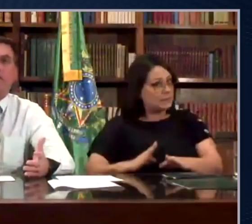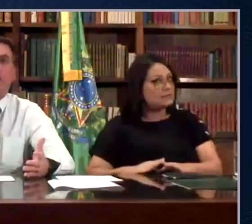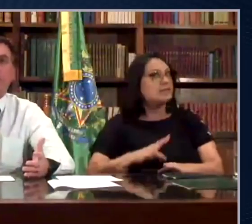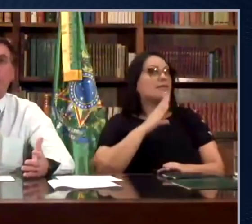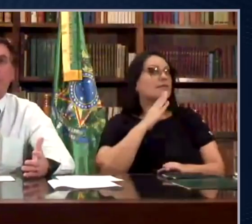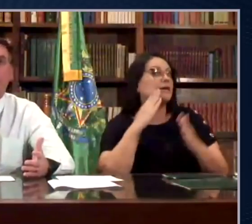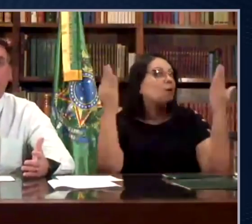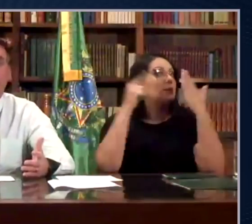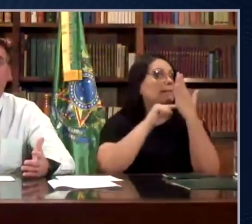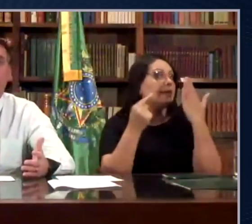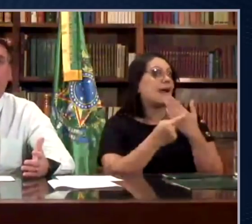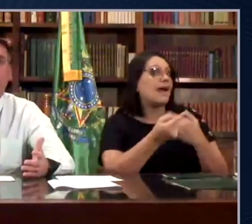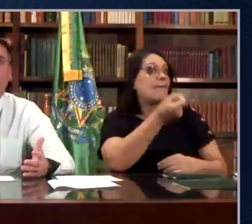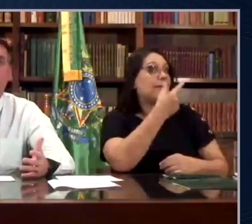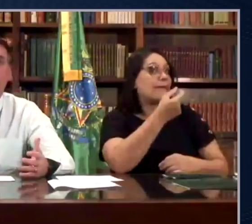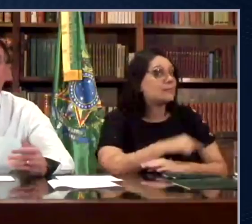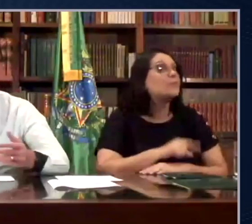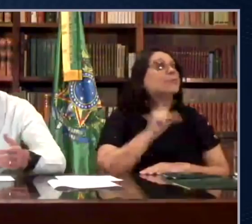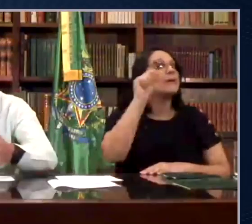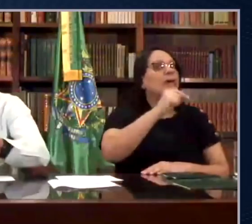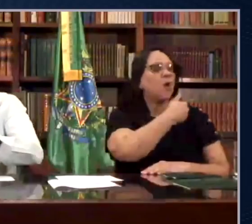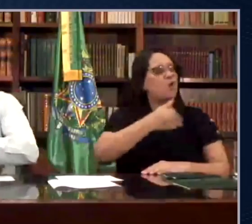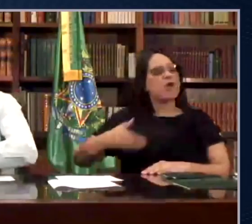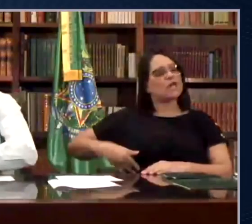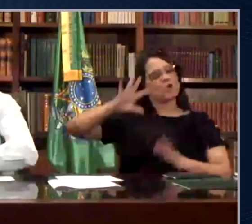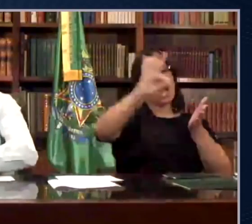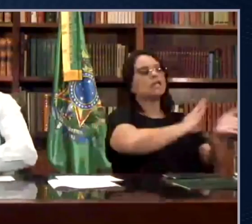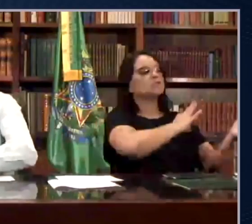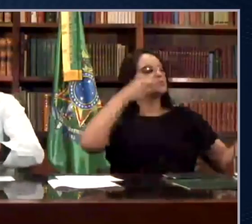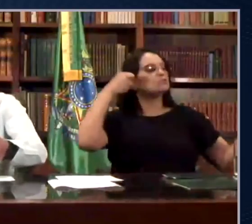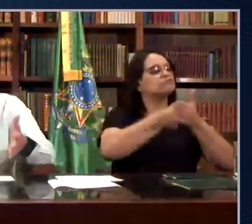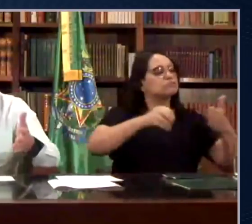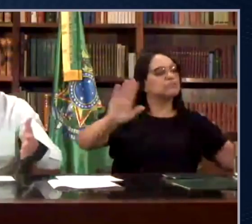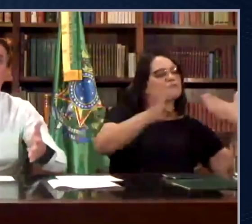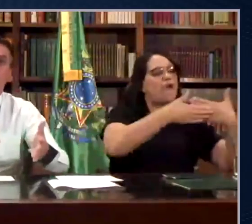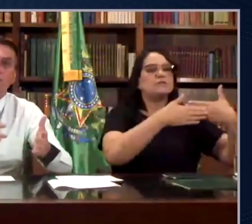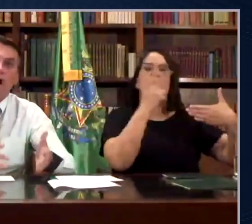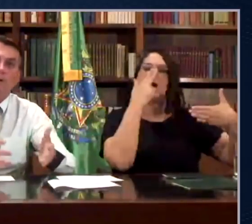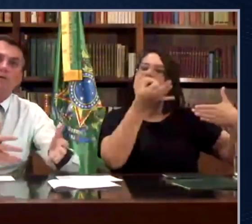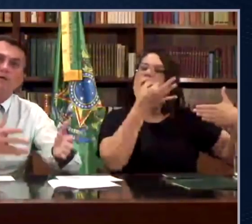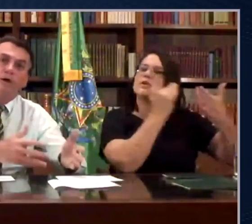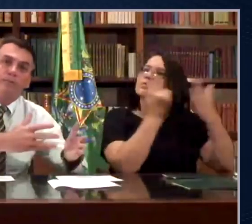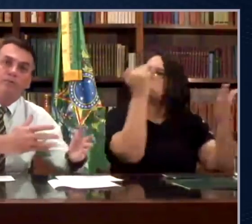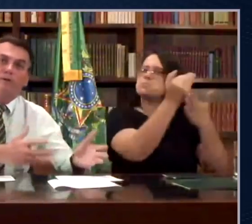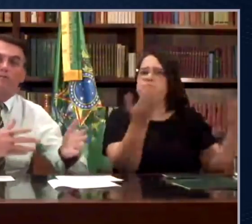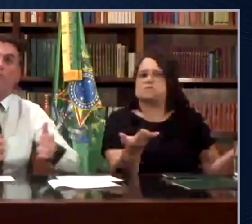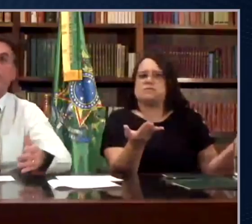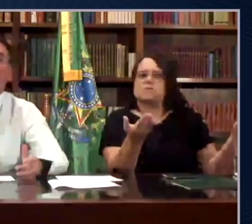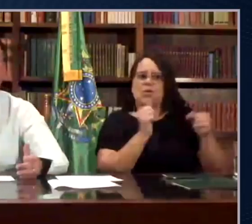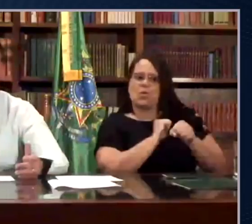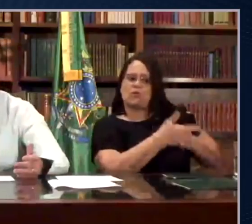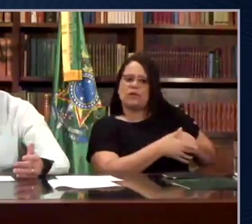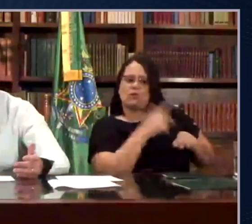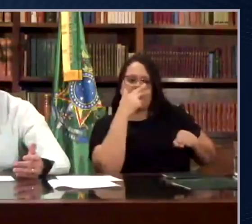desse remédio aplicado por alguns prefeitos e governadores será muito mais danoso do que o mal do próprio